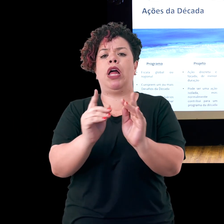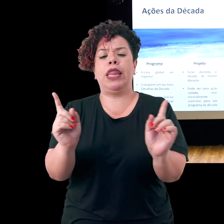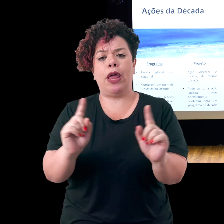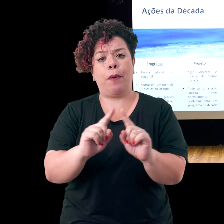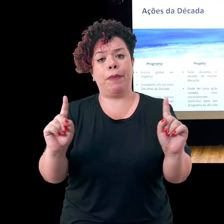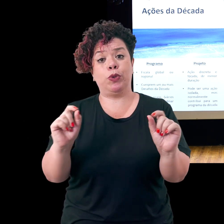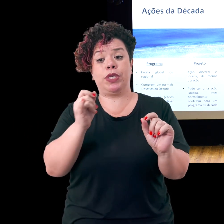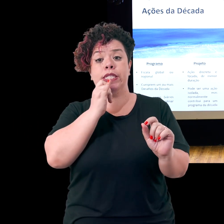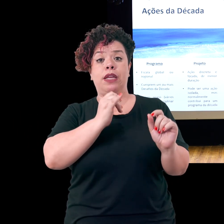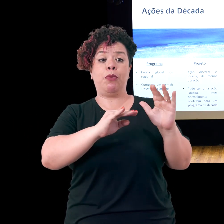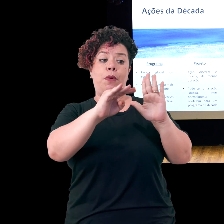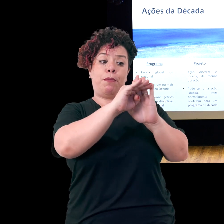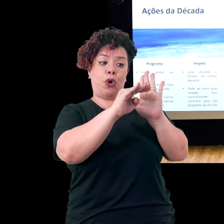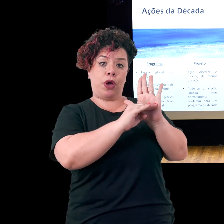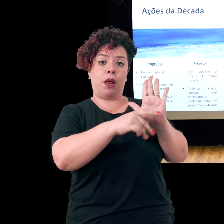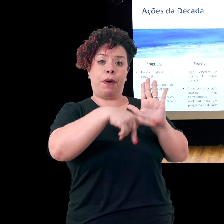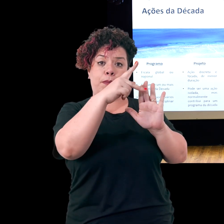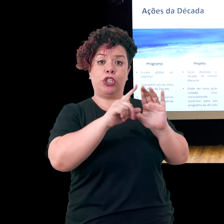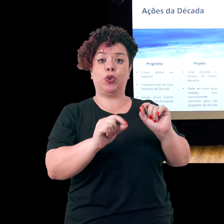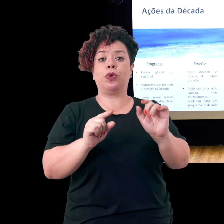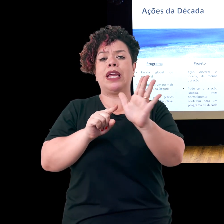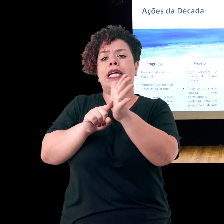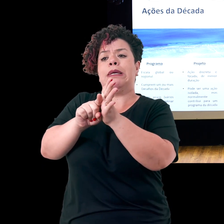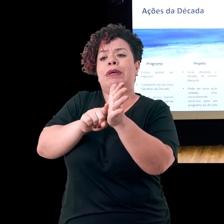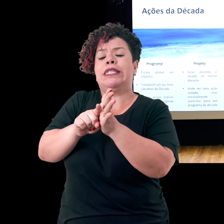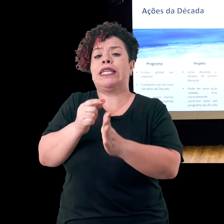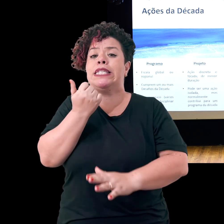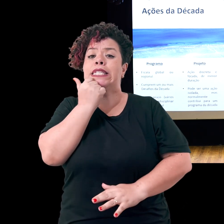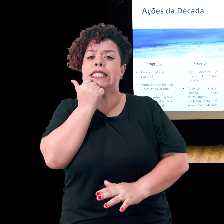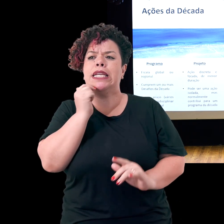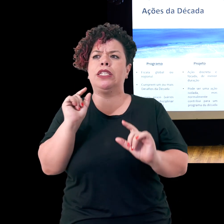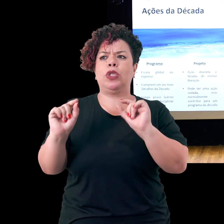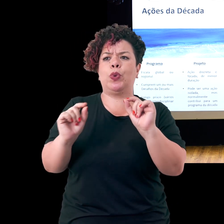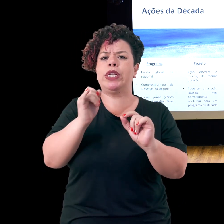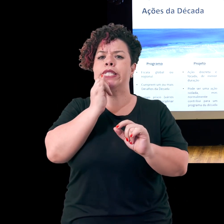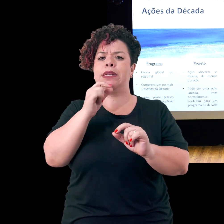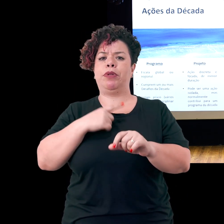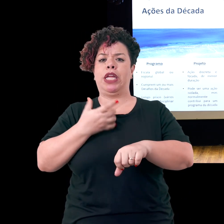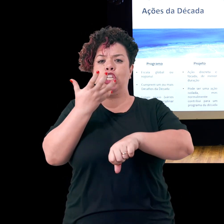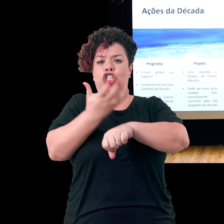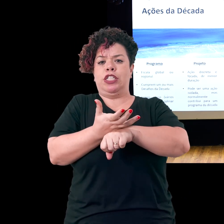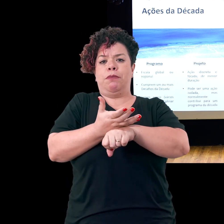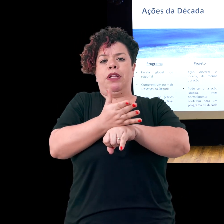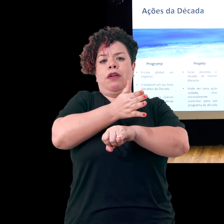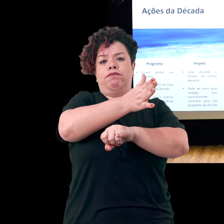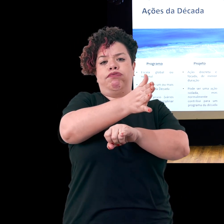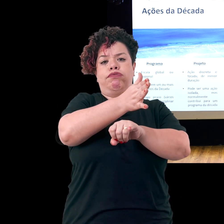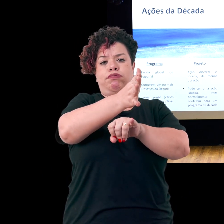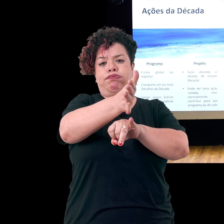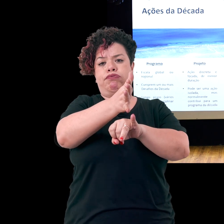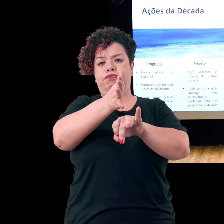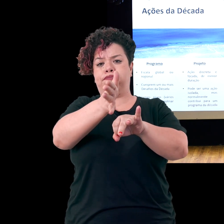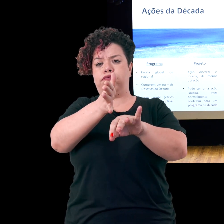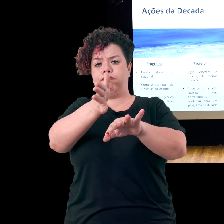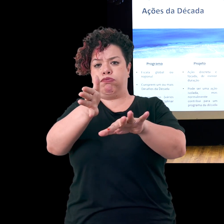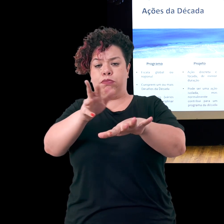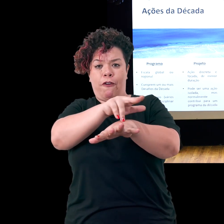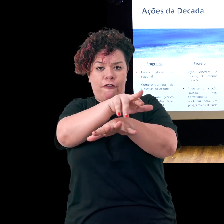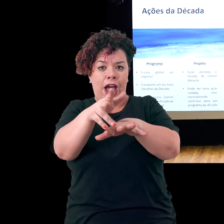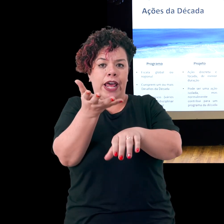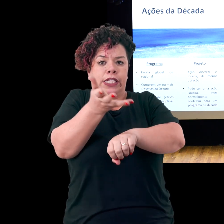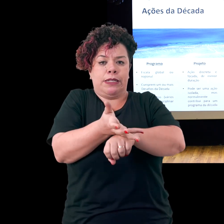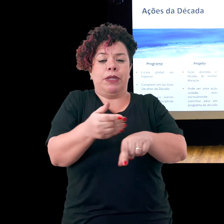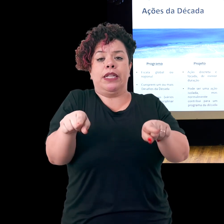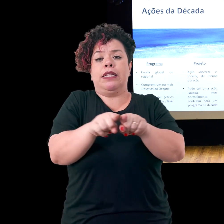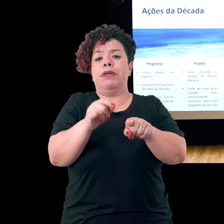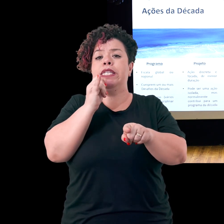programas e projetos é basicamente ciência. Mas que ciência? Transdisciplinar, com diálogo com tomadores de decisão, né, e